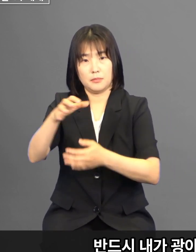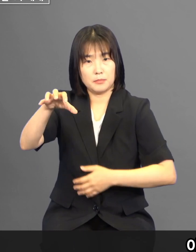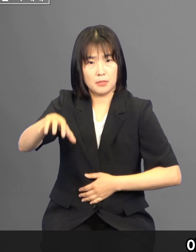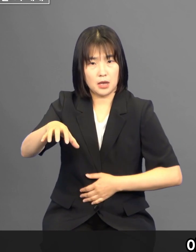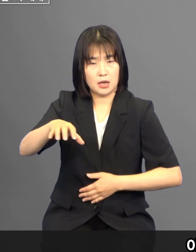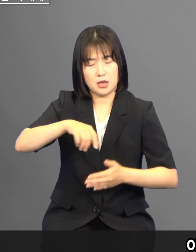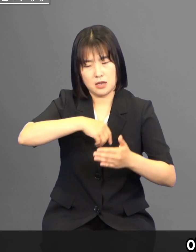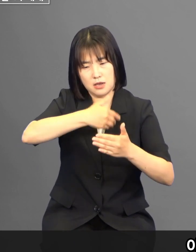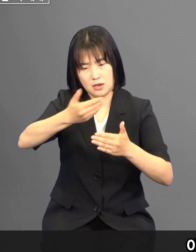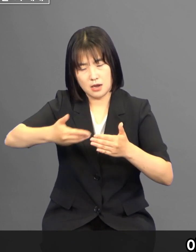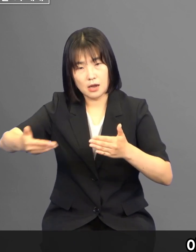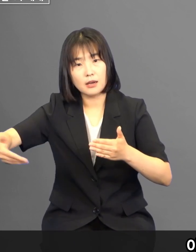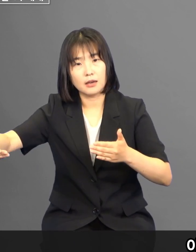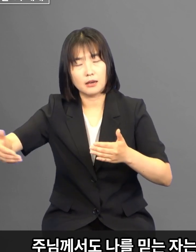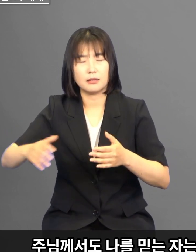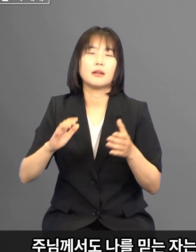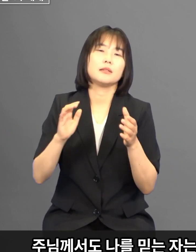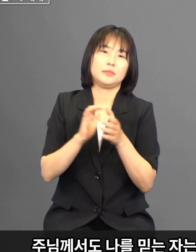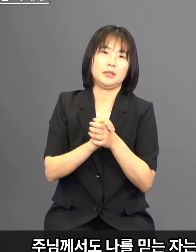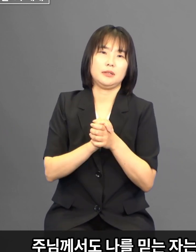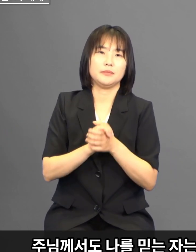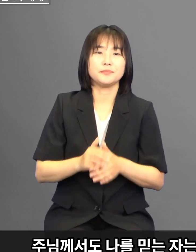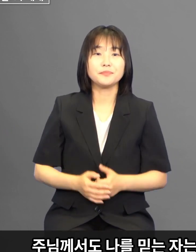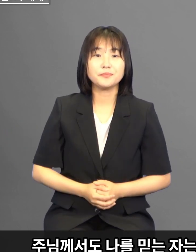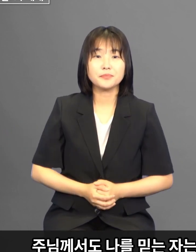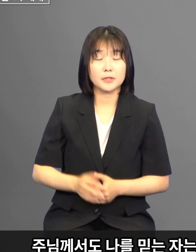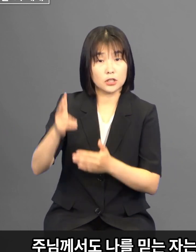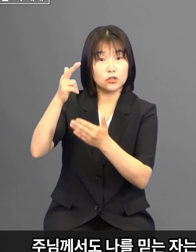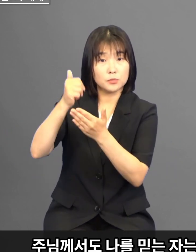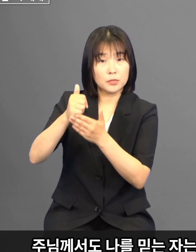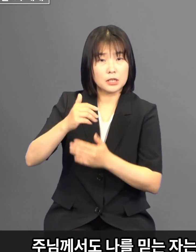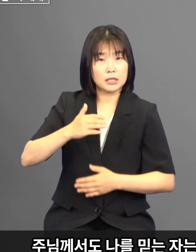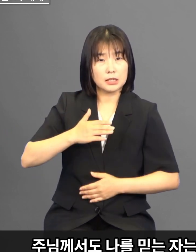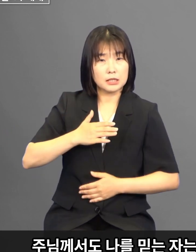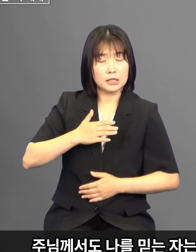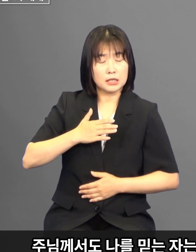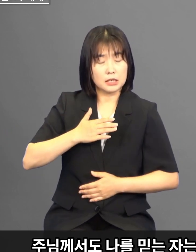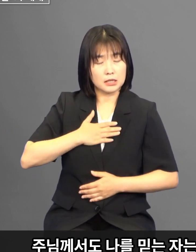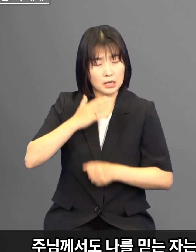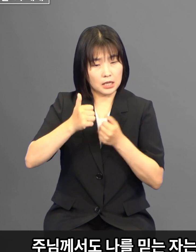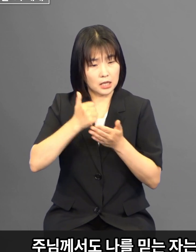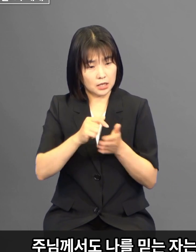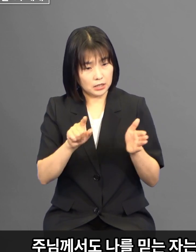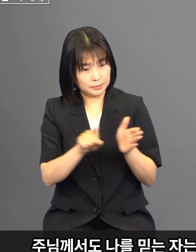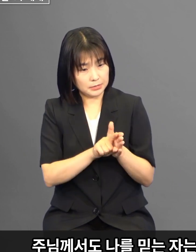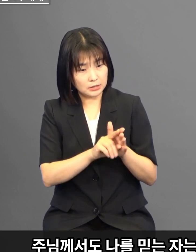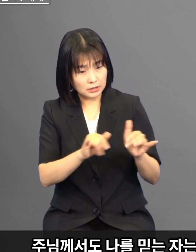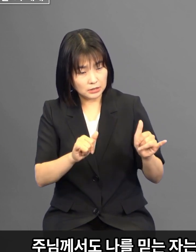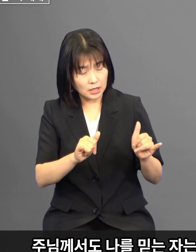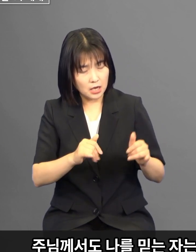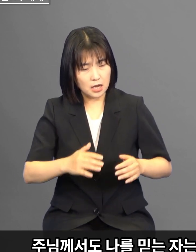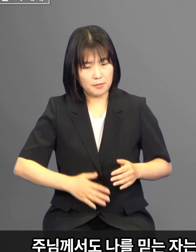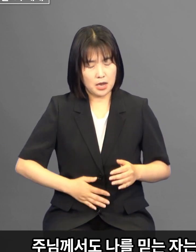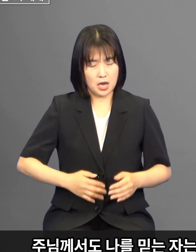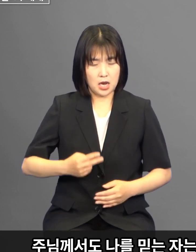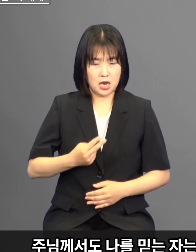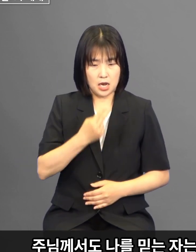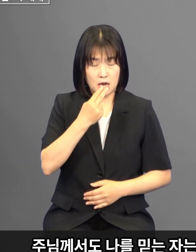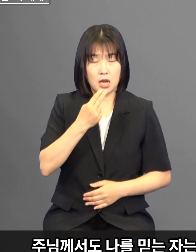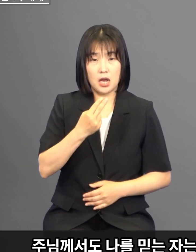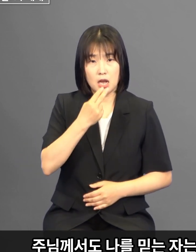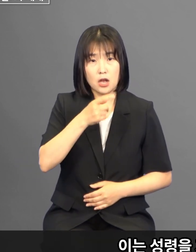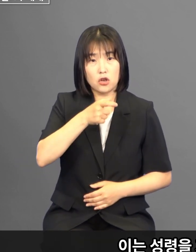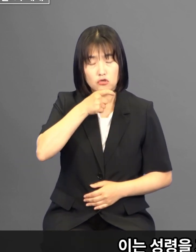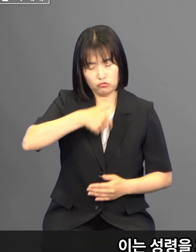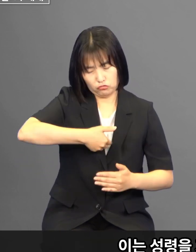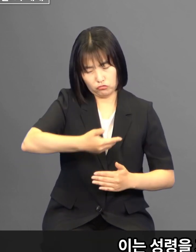내리니. 아멘, 아멘이죠. 주님께서도 나를 믿는 자는 그 배에서 생수의 강이